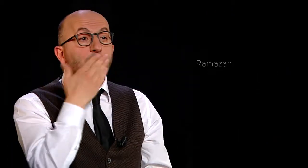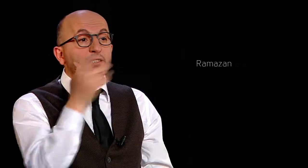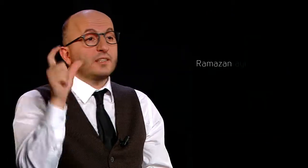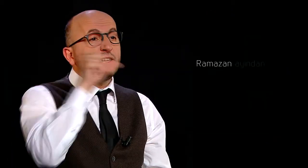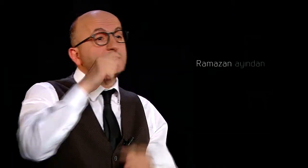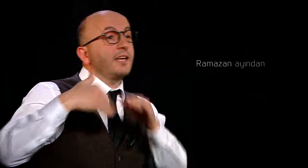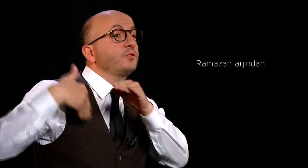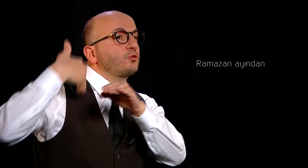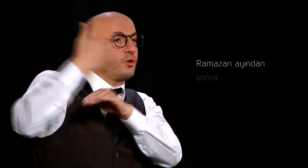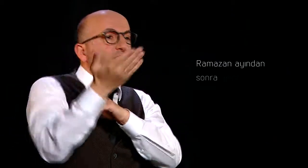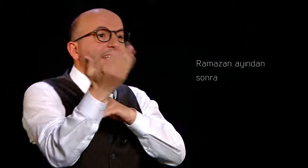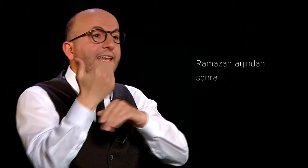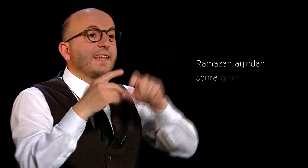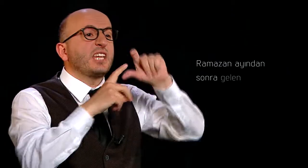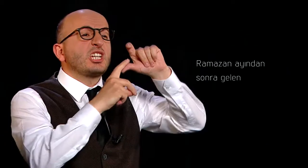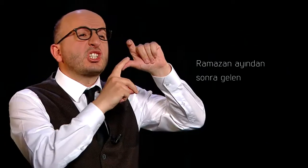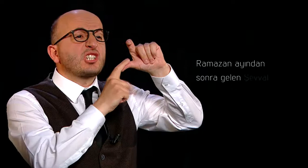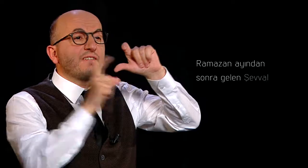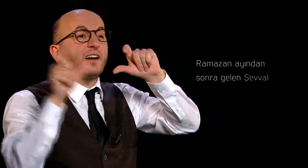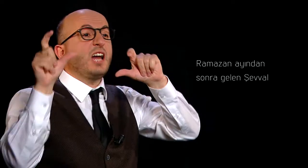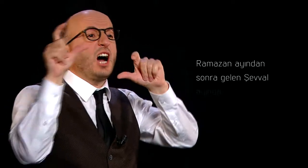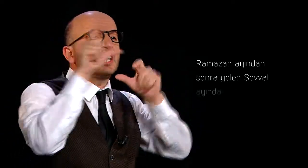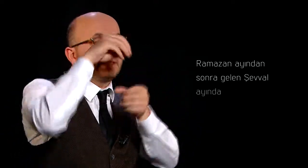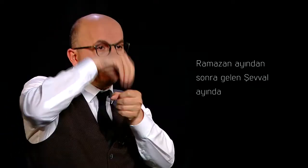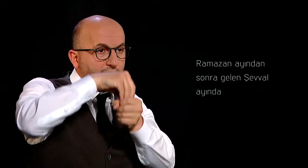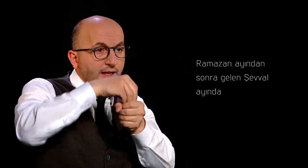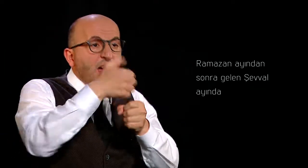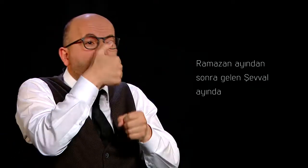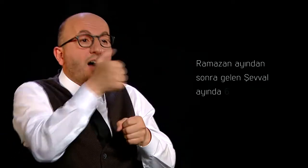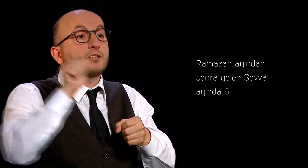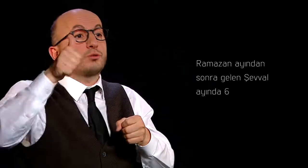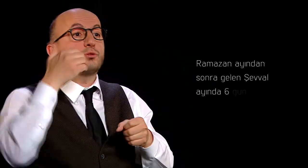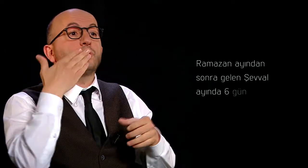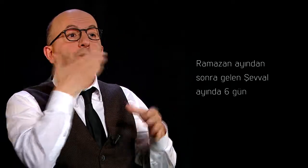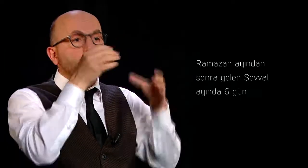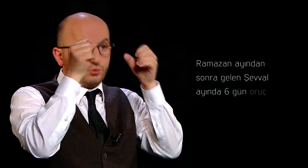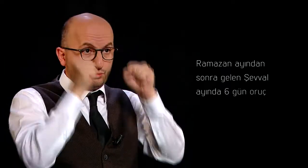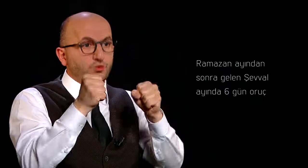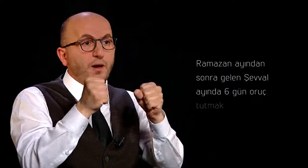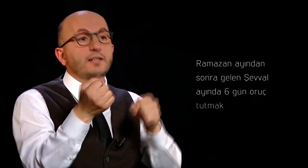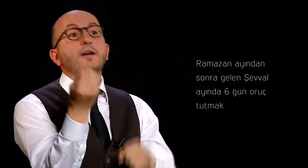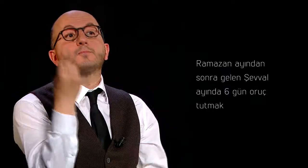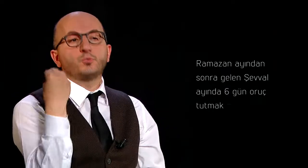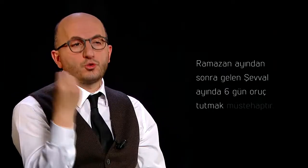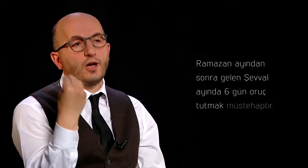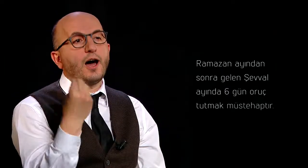Ramazan ayından sonra gelen Şevval ayında 6 gün oruç tutmak